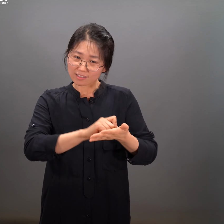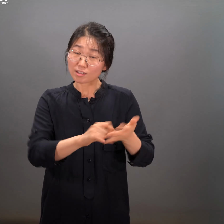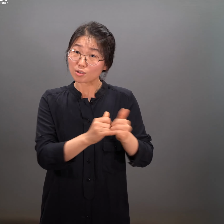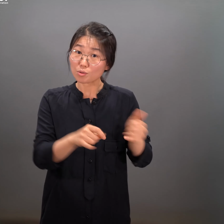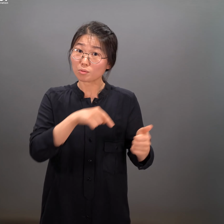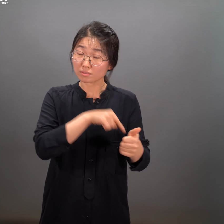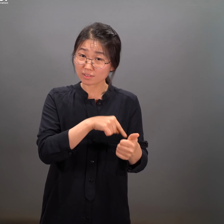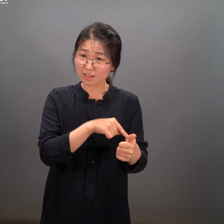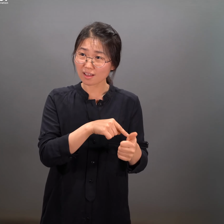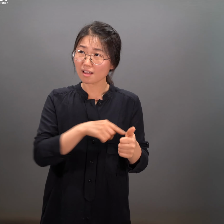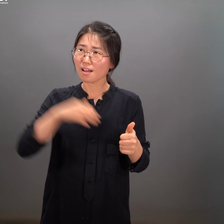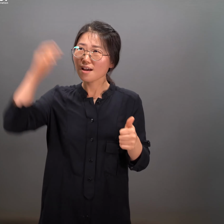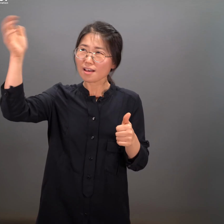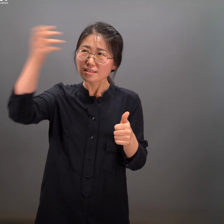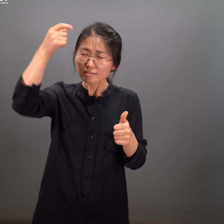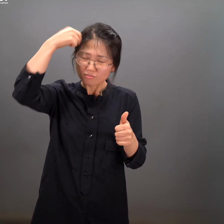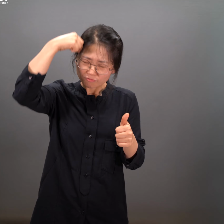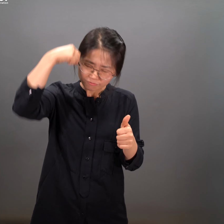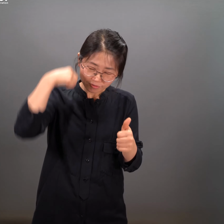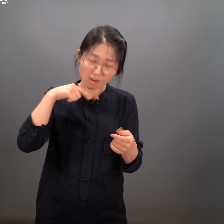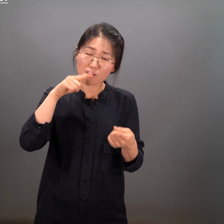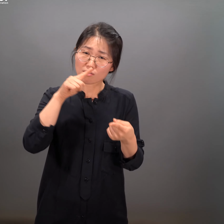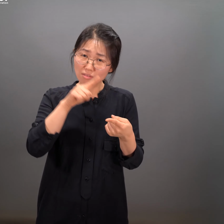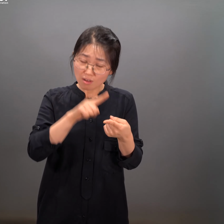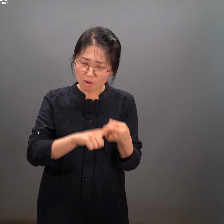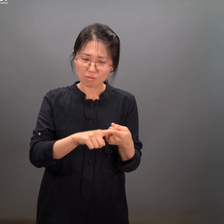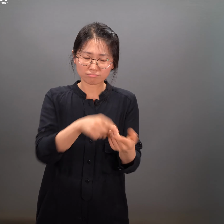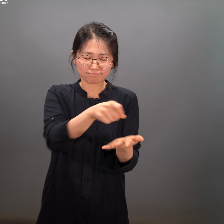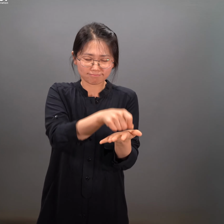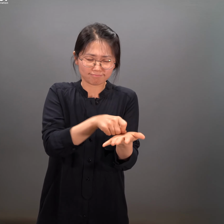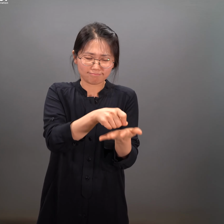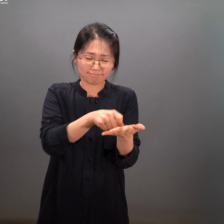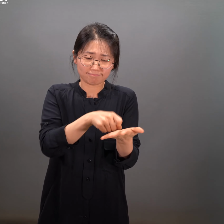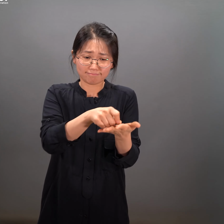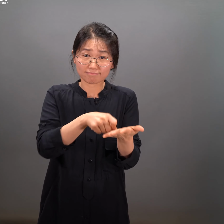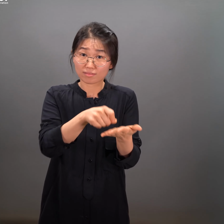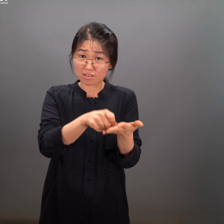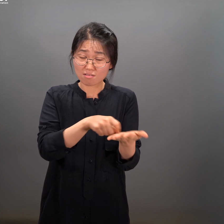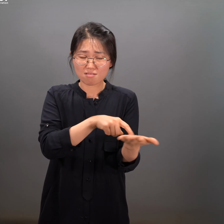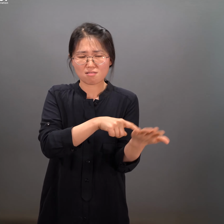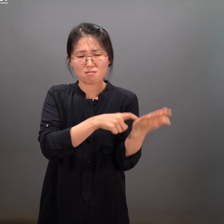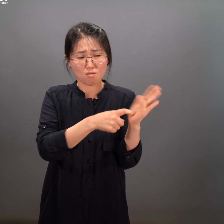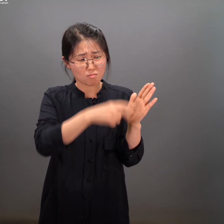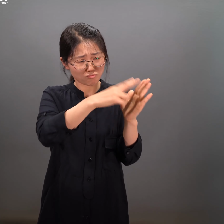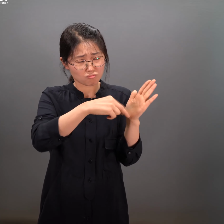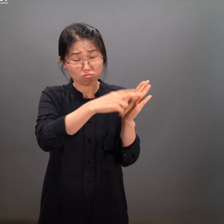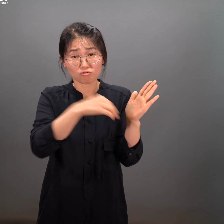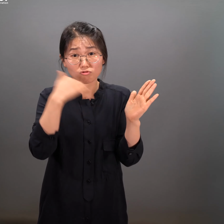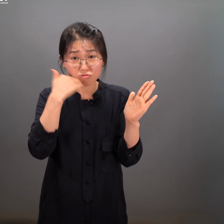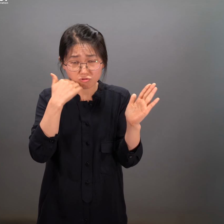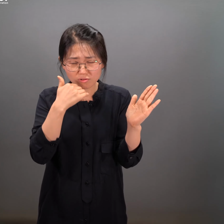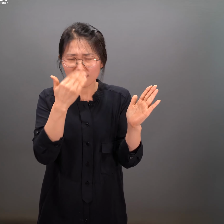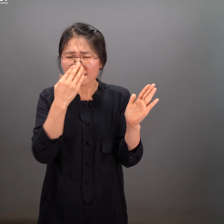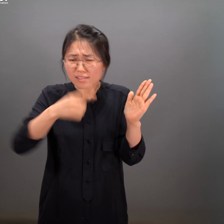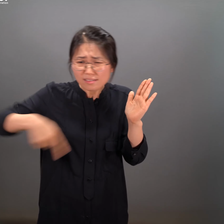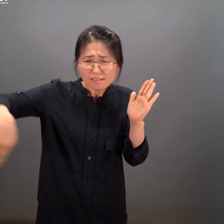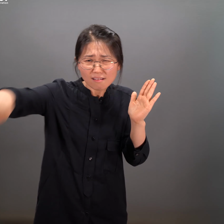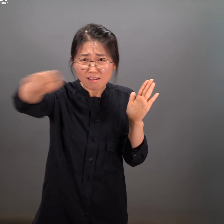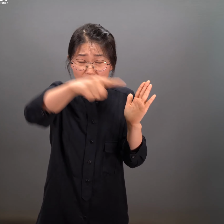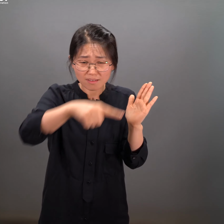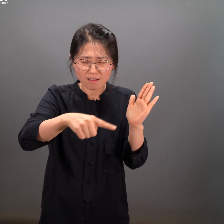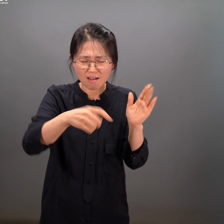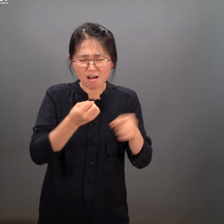영감, 사사기를 기록한 역사가가 이 두루마리를 읽을 때 이스라엘 사람들에게 정말 하고 싶었던 말은